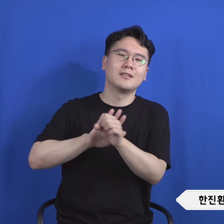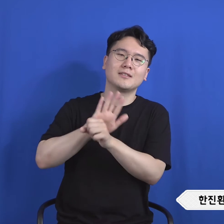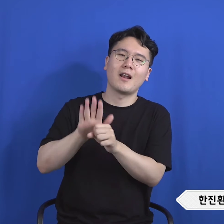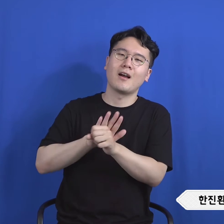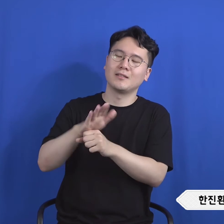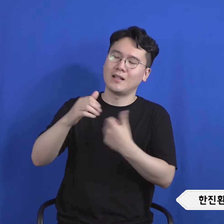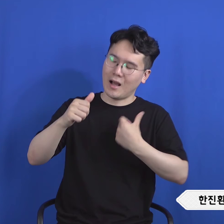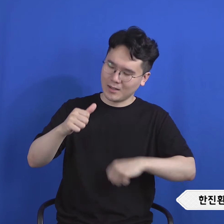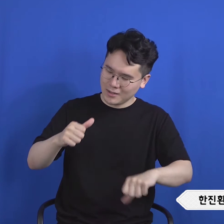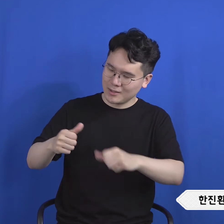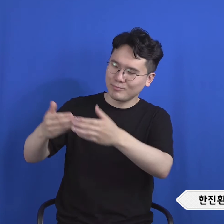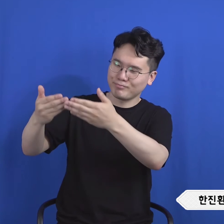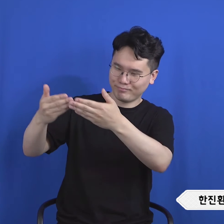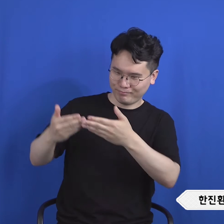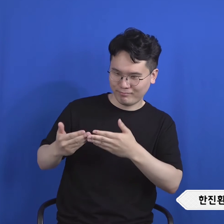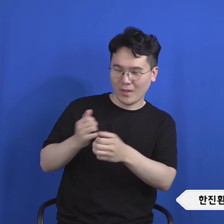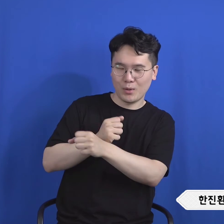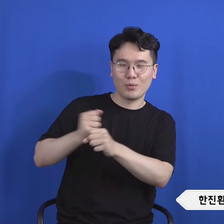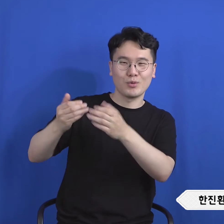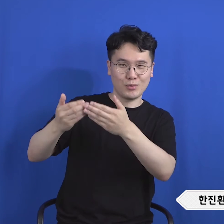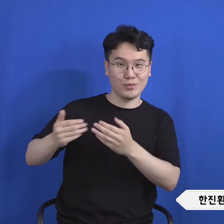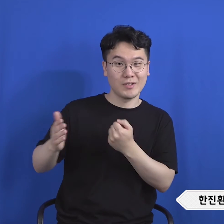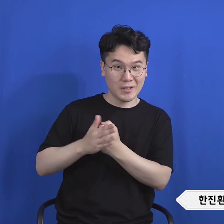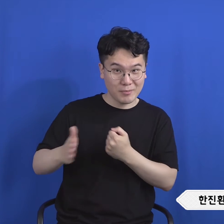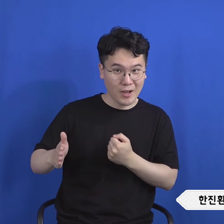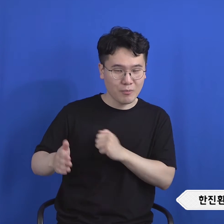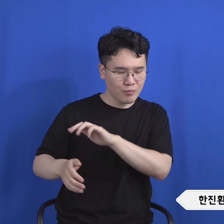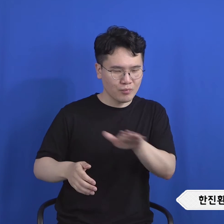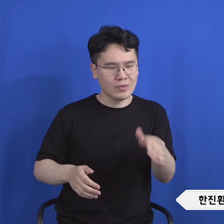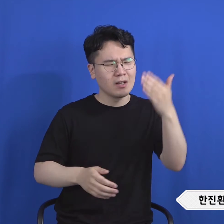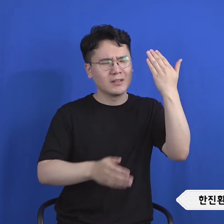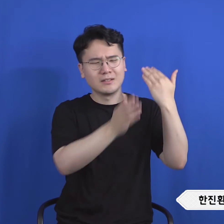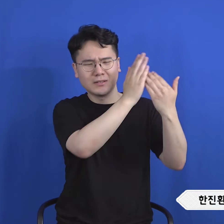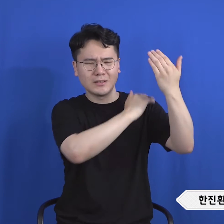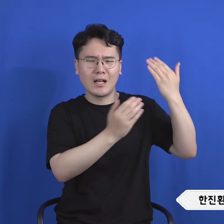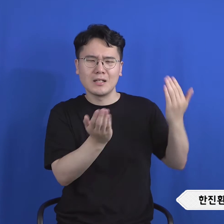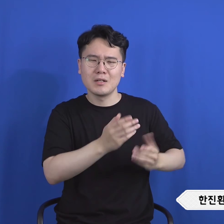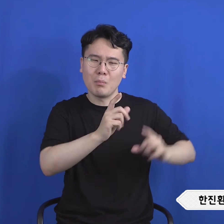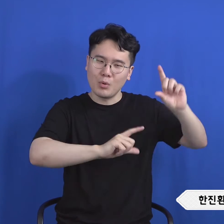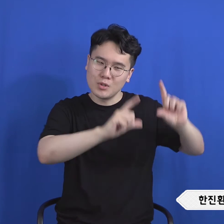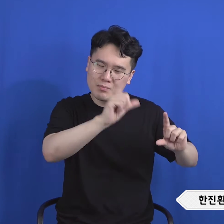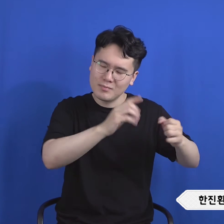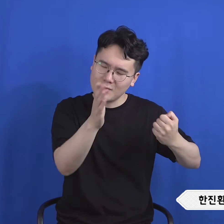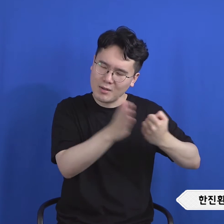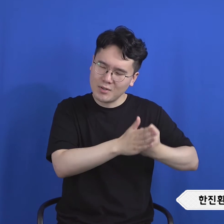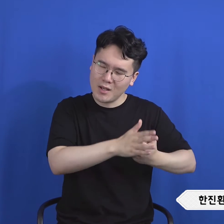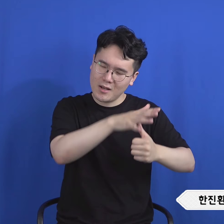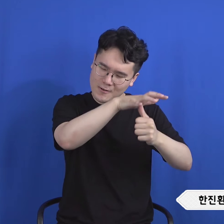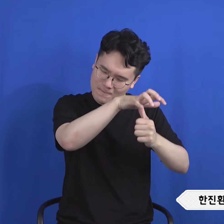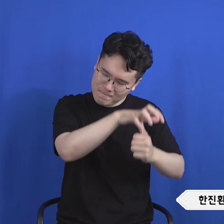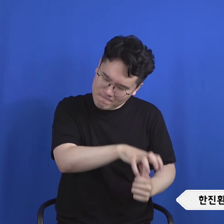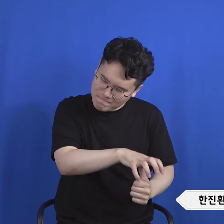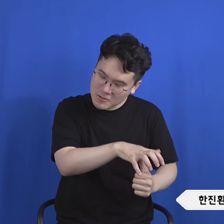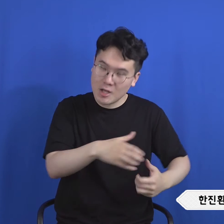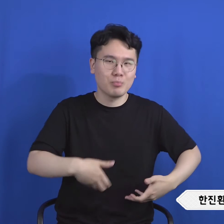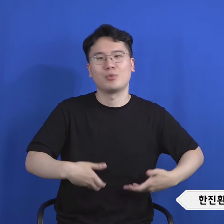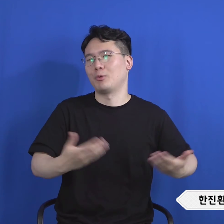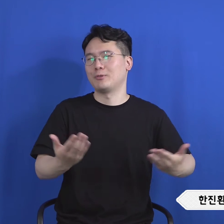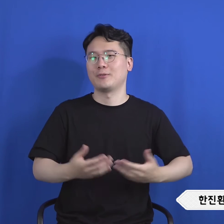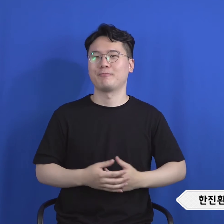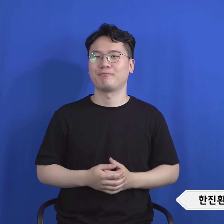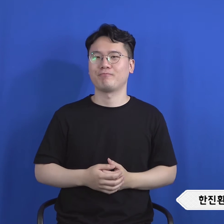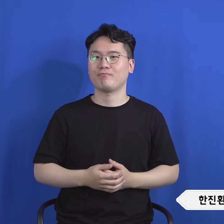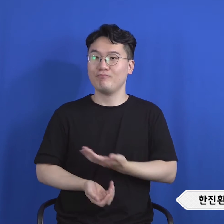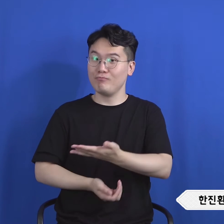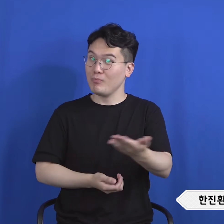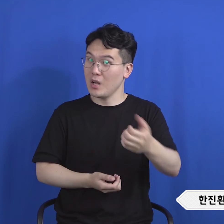우리는 지난날의 내 모습이 어떠하든지 그것 때문에 낙심할 필요가 없습니다. 여러분도 살아오시면서 인생에 그냥